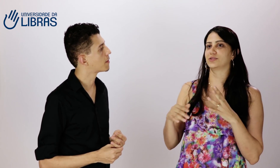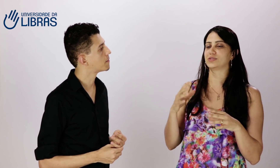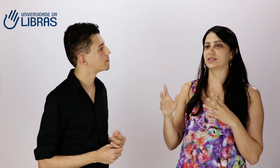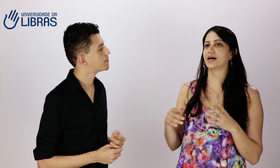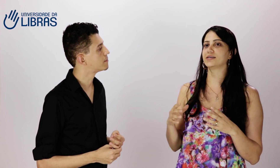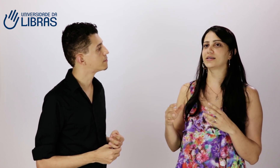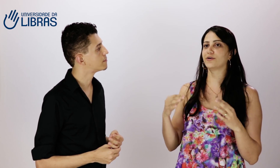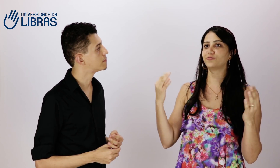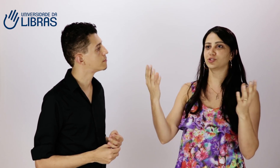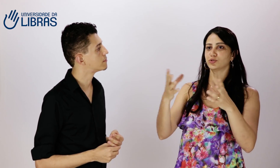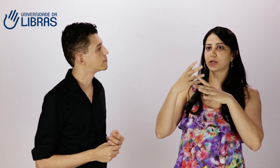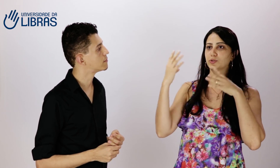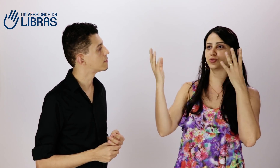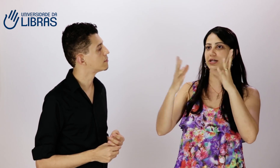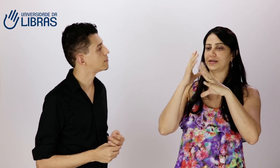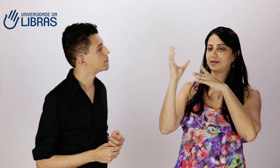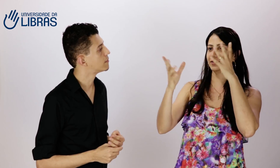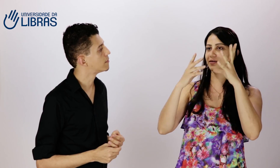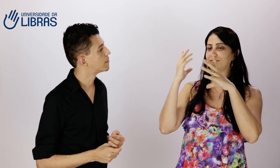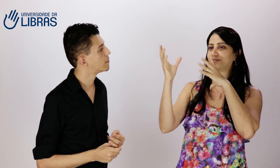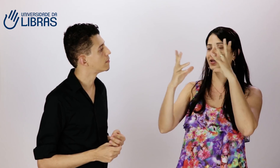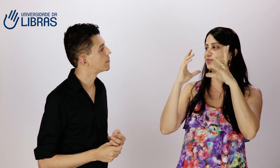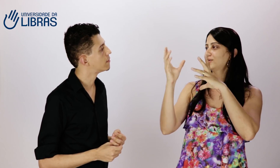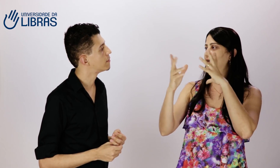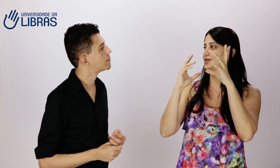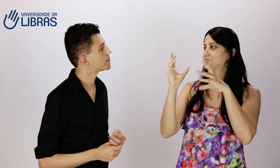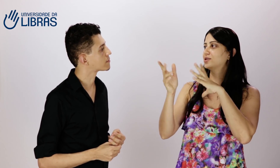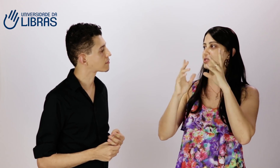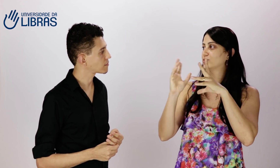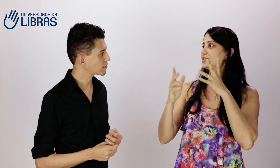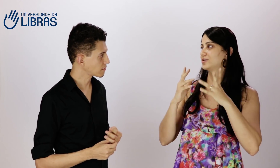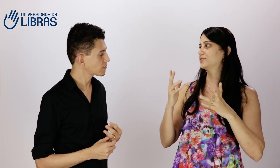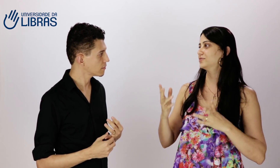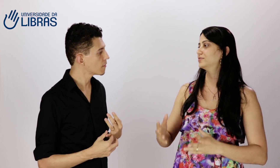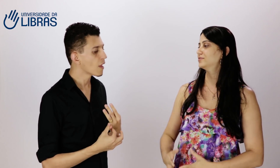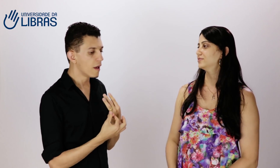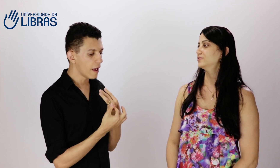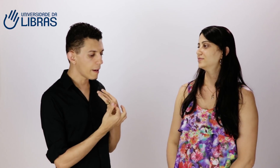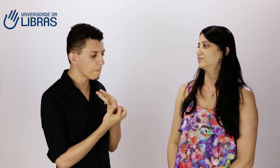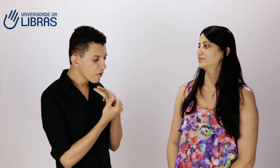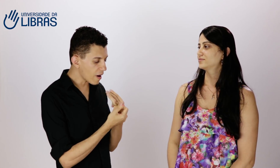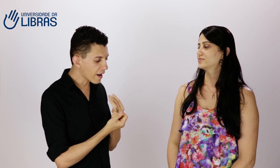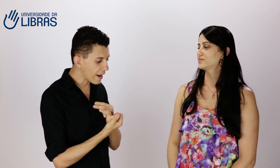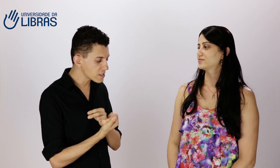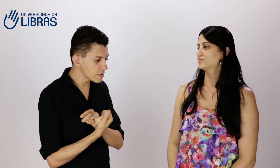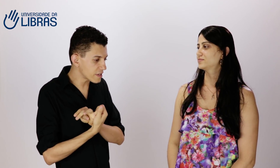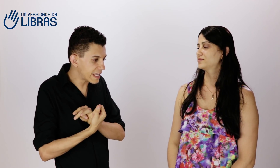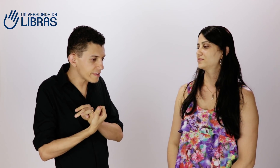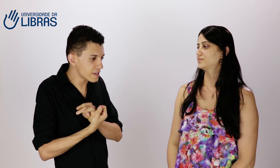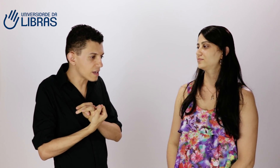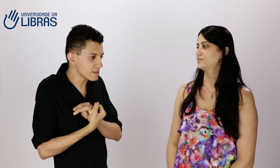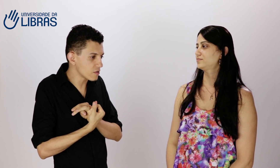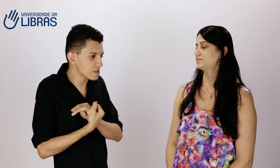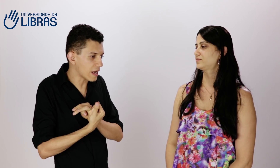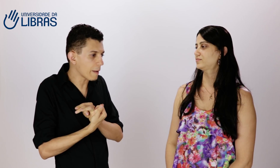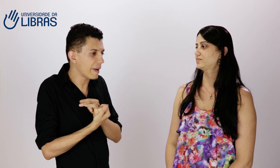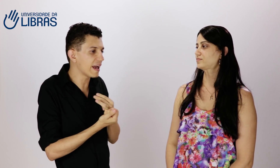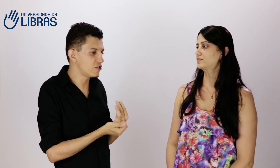os sinais, aí eu fui juntando tudo ali e vendo a mudança acontecendo. Por um acaso, você teve sensação de estar